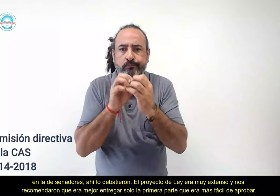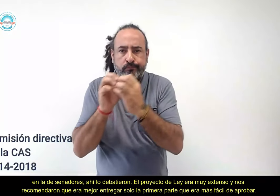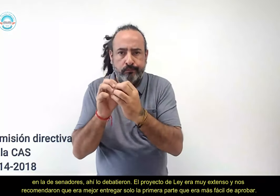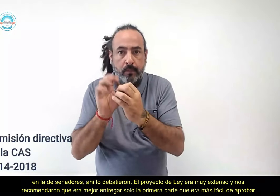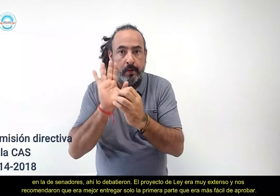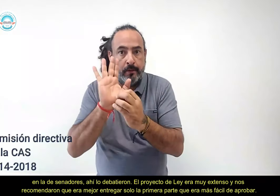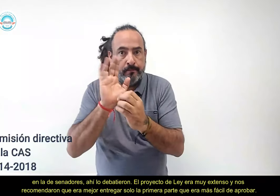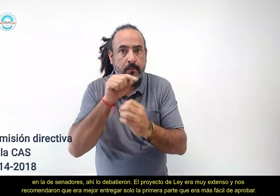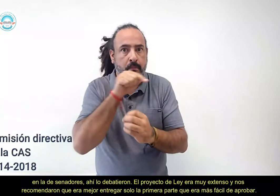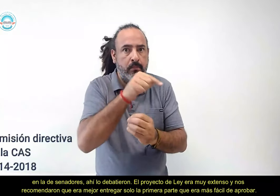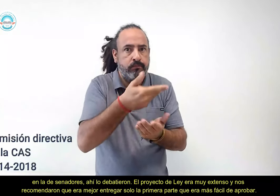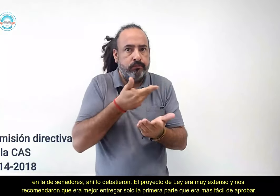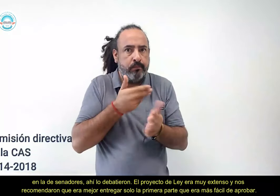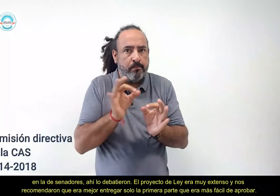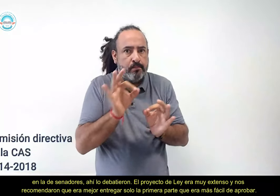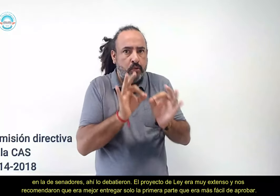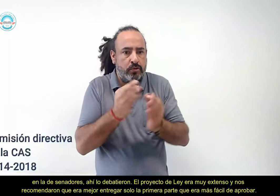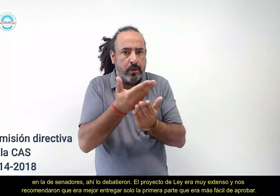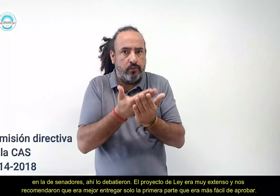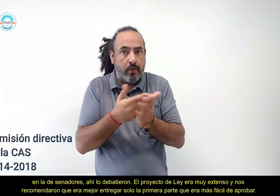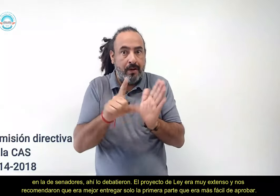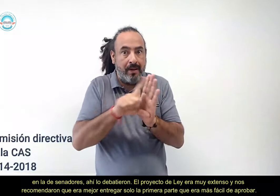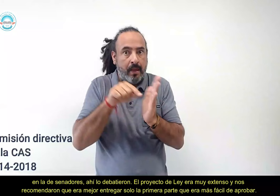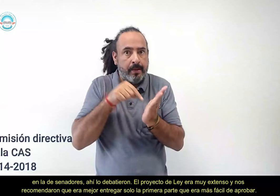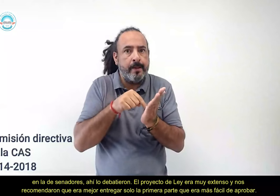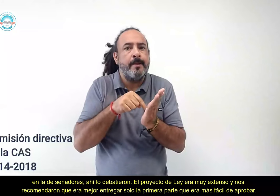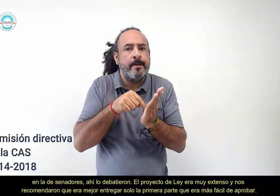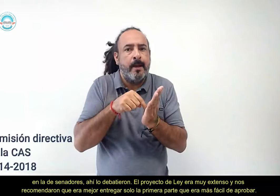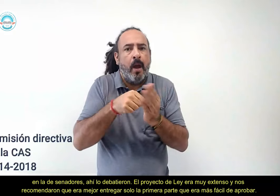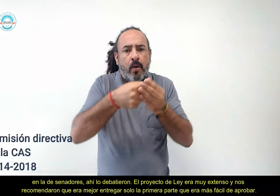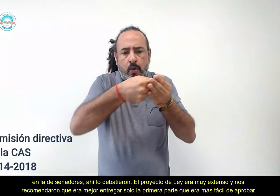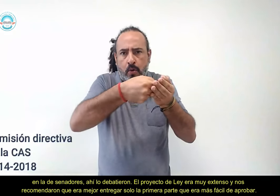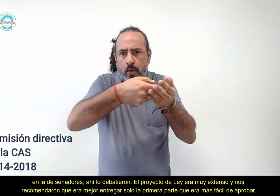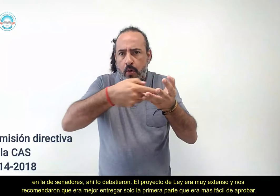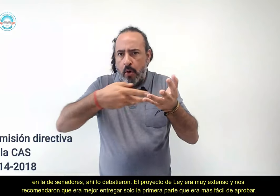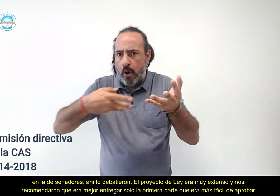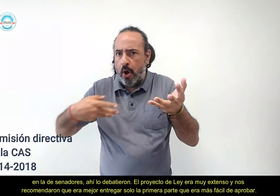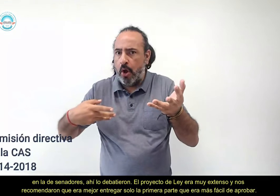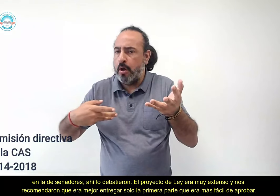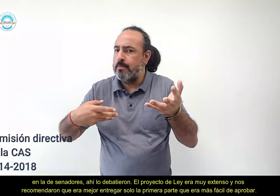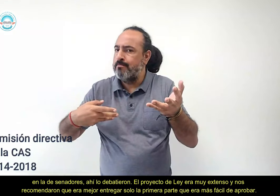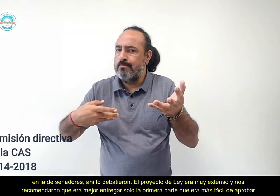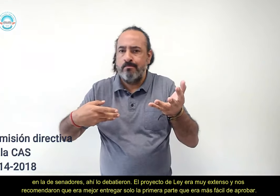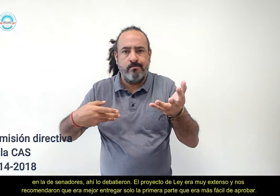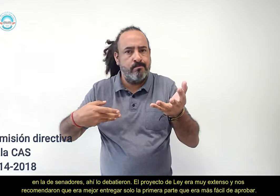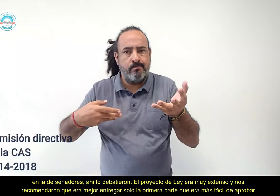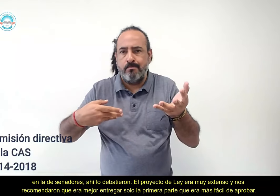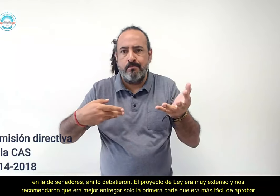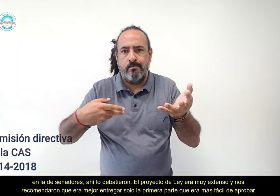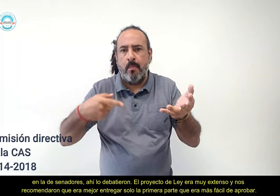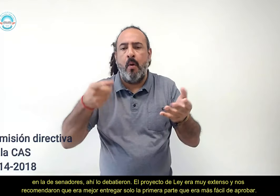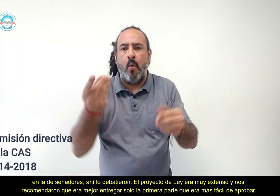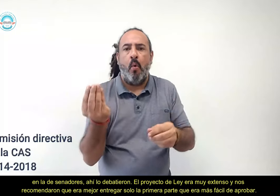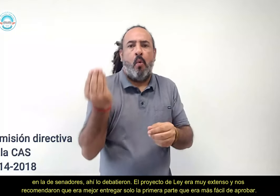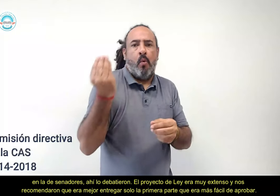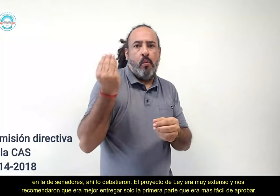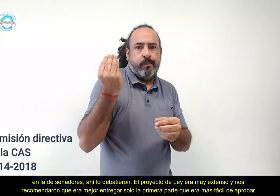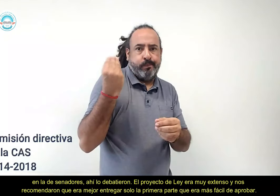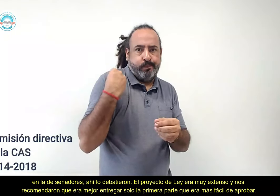El proyecto de ley era muy extenso y nos recomendaron que era mejor entregar solo